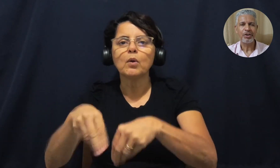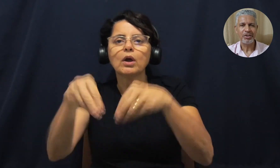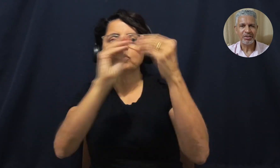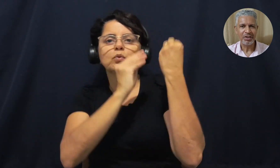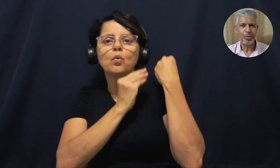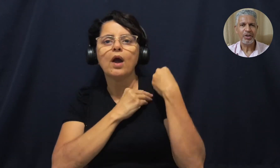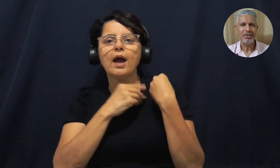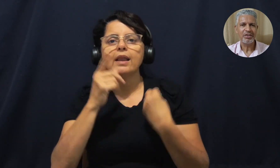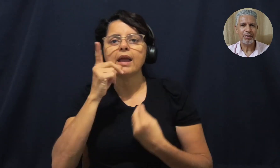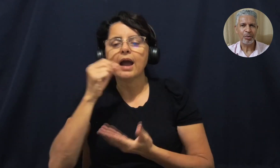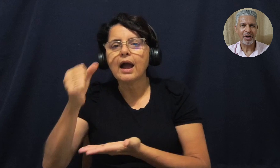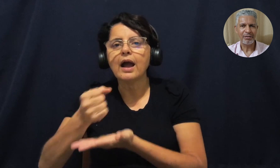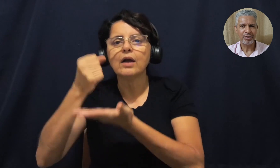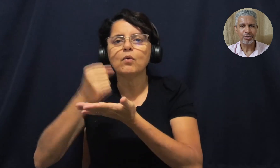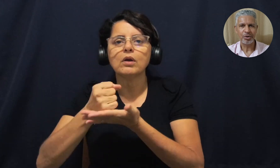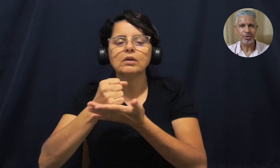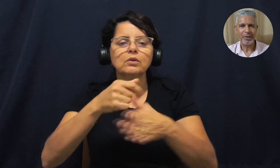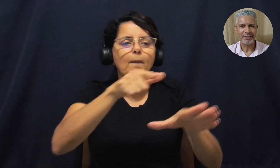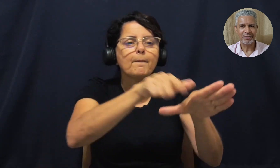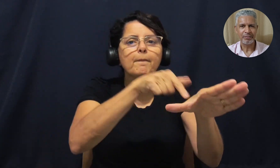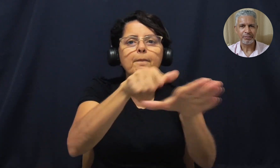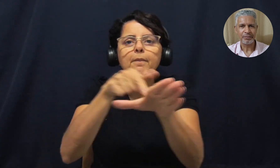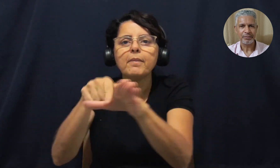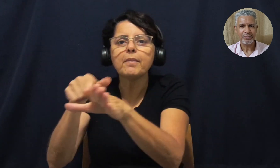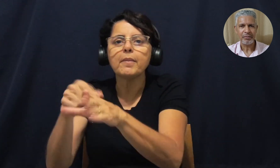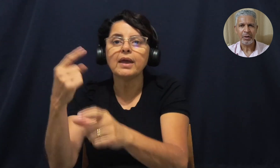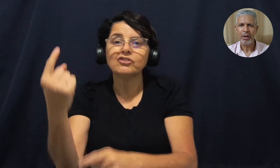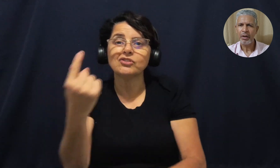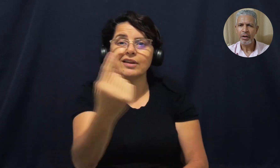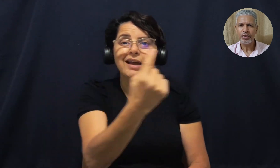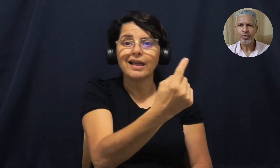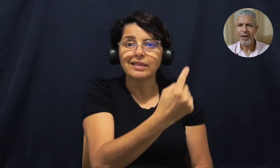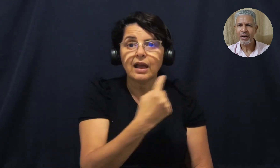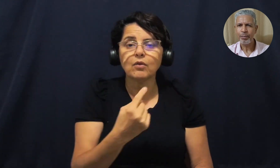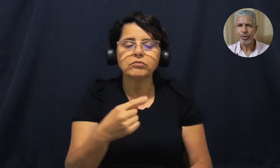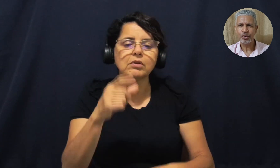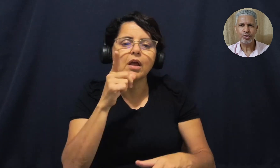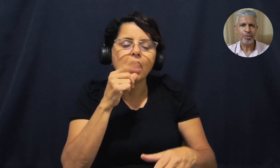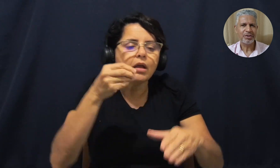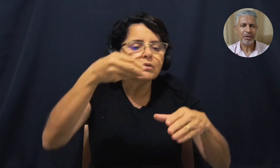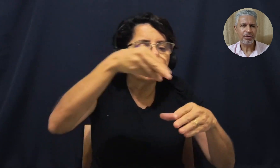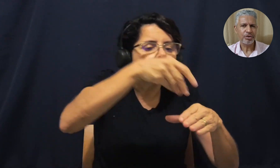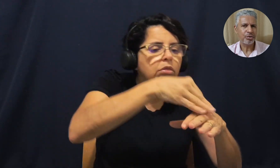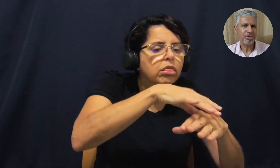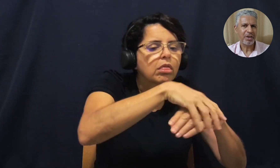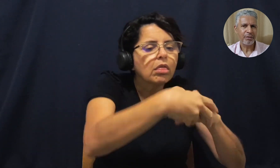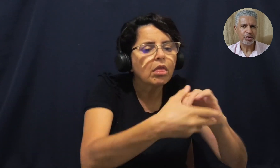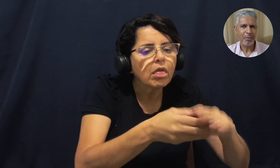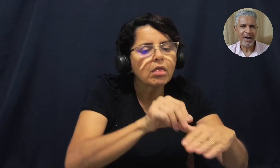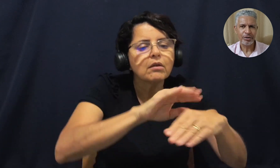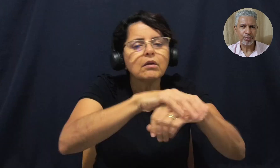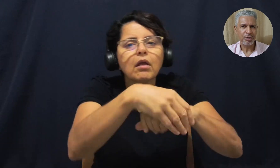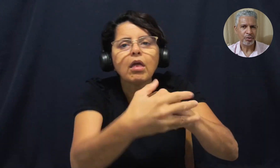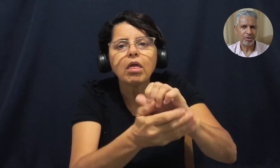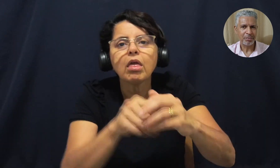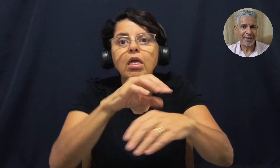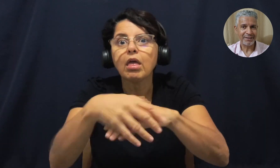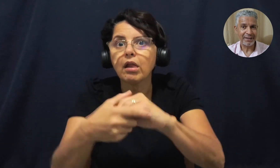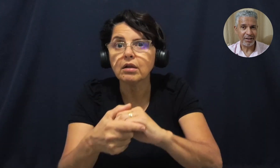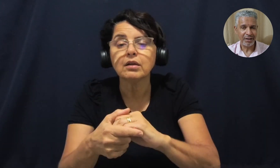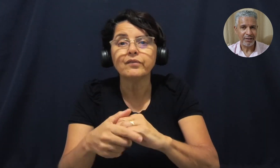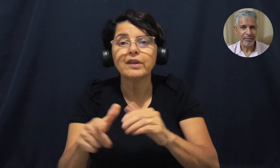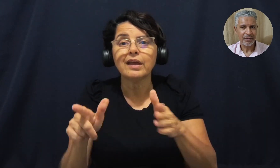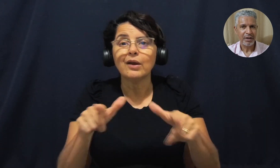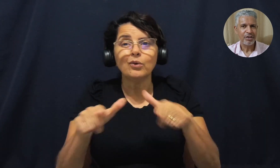e foi de discípulo em discípulo lavando os seus pés. Isso era por costume e serviço dos servos mais humildes,